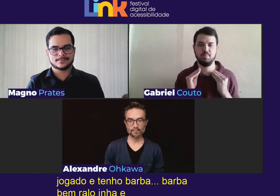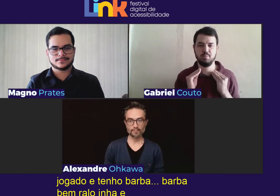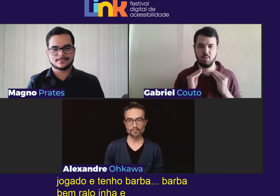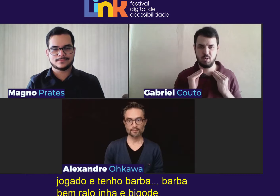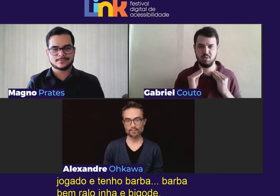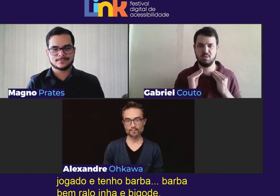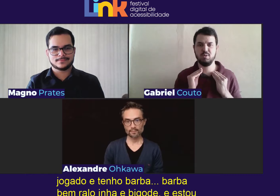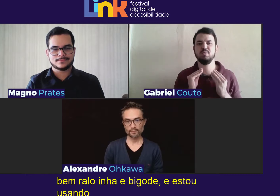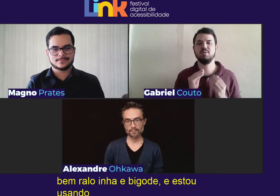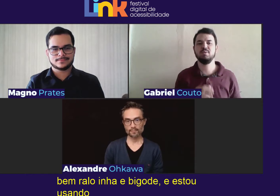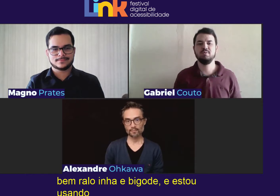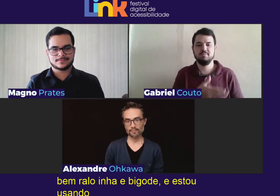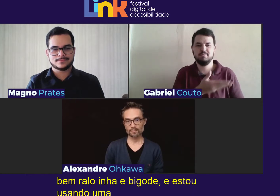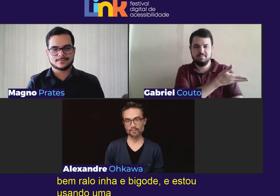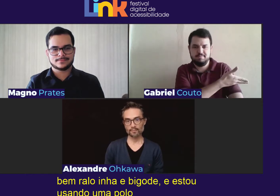cor vinho.